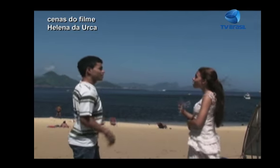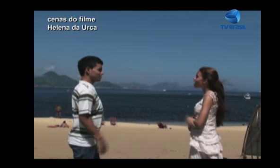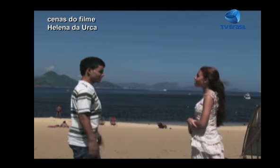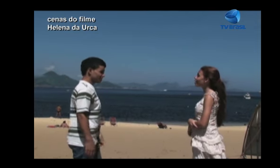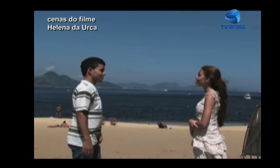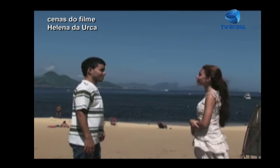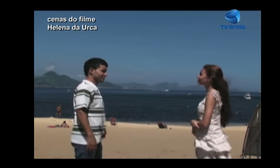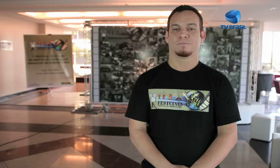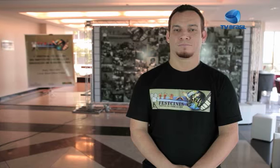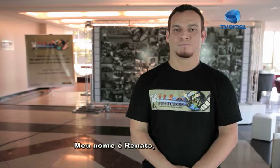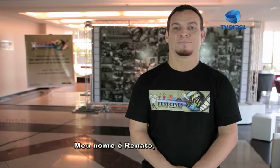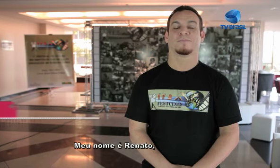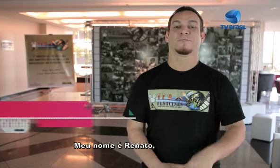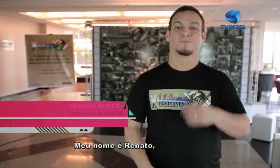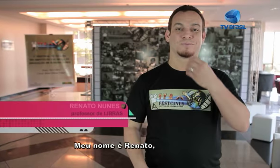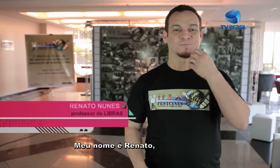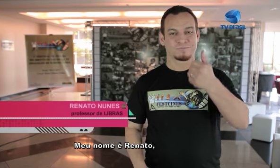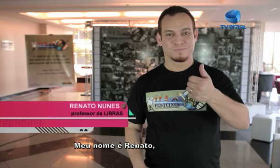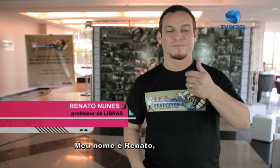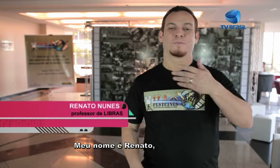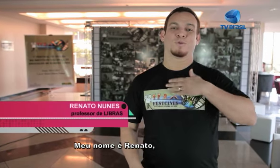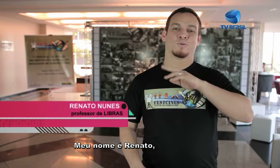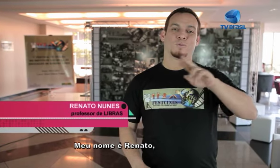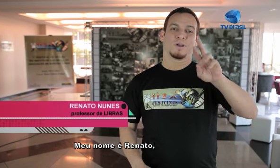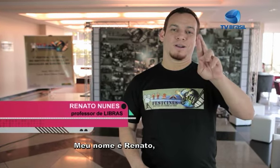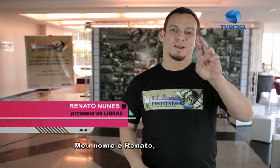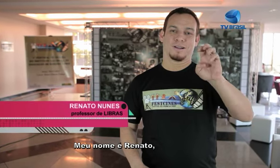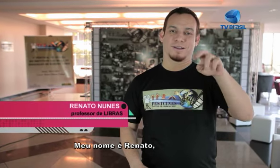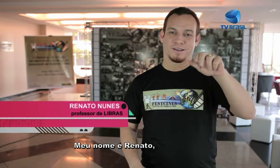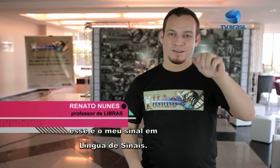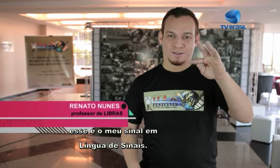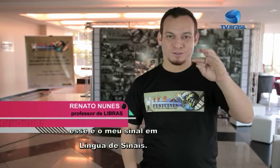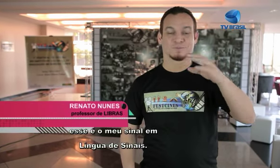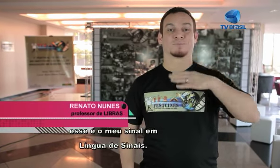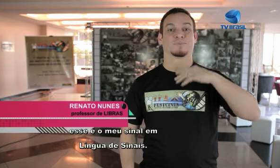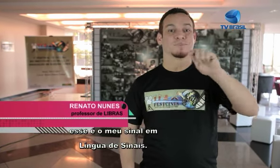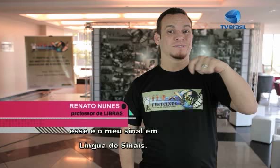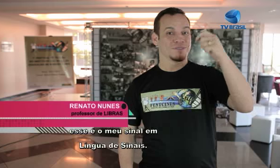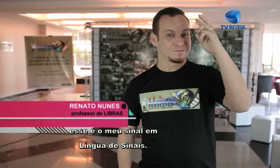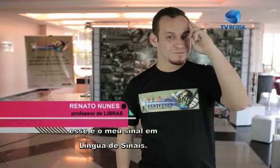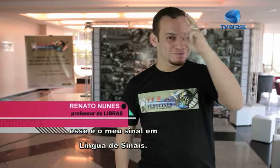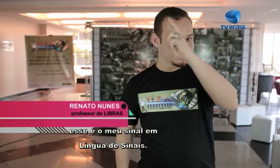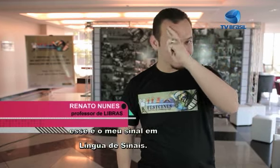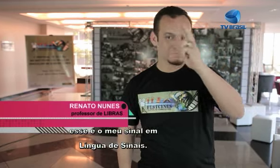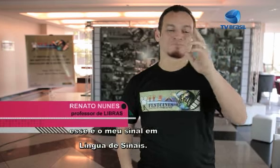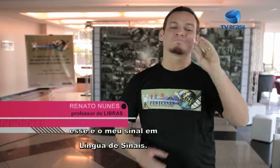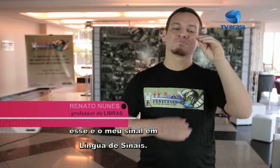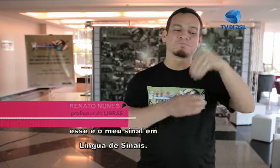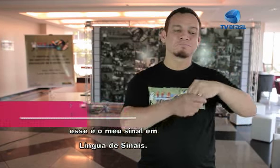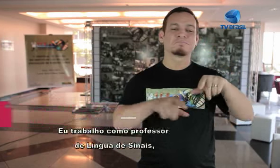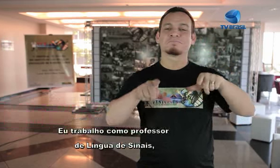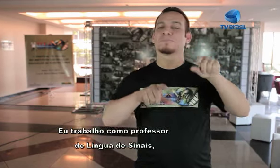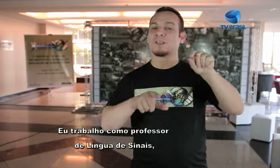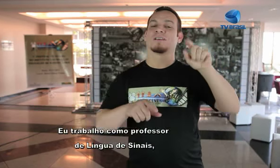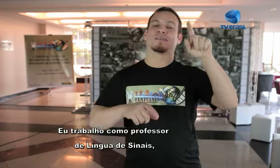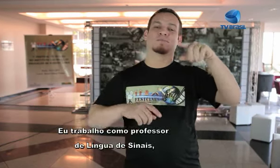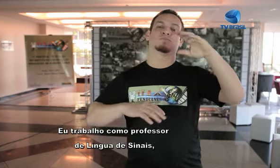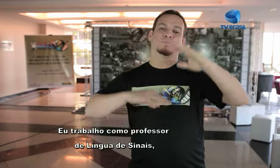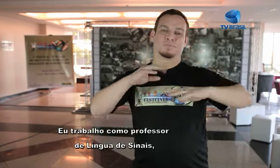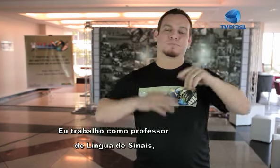de intérprete. Bom, meu nome é Renato. Esse é o meu sinal em língua de sinais. E eu trabalho como professor de